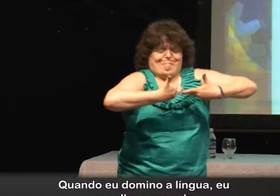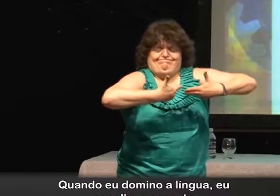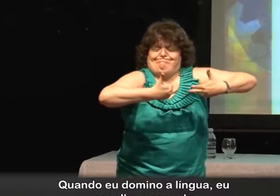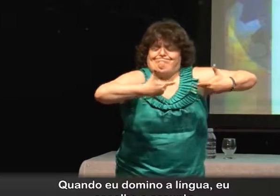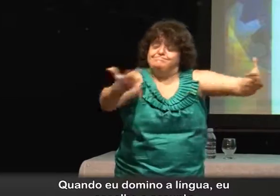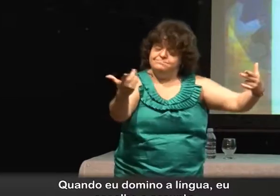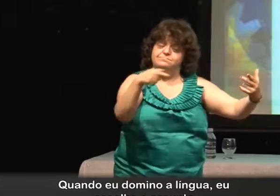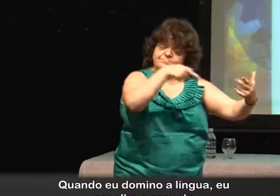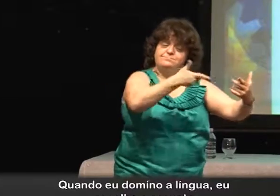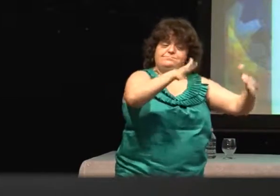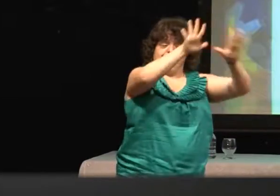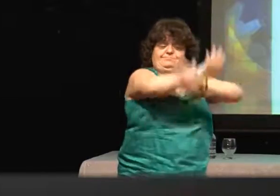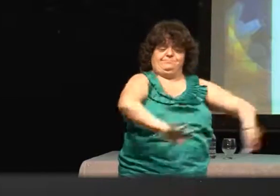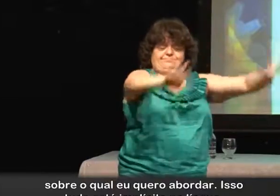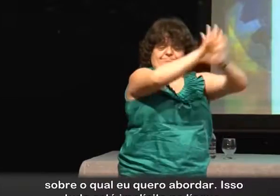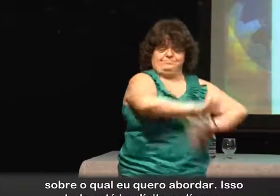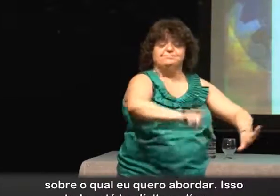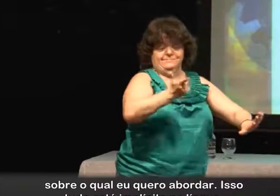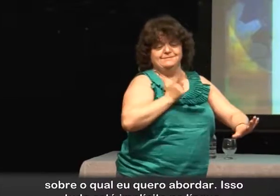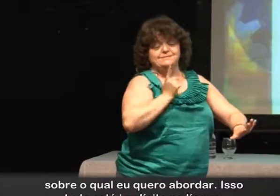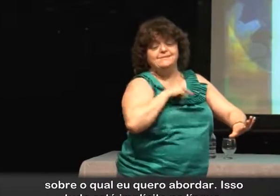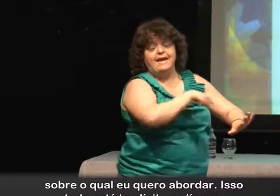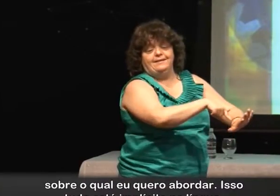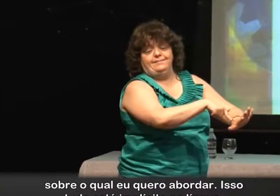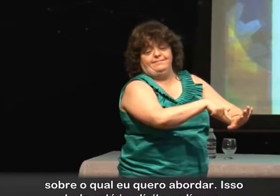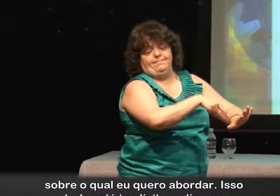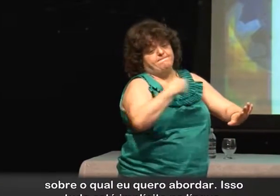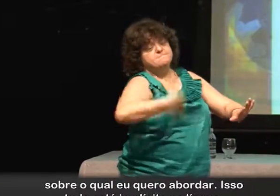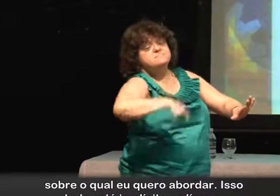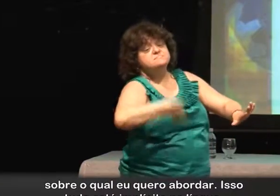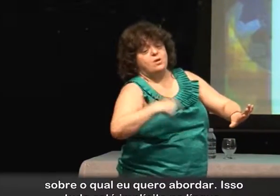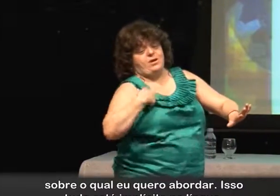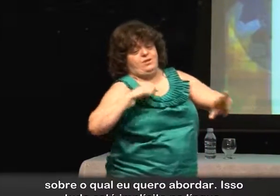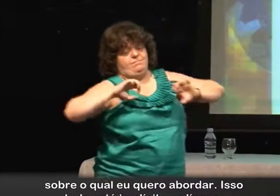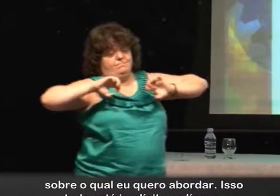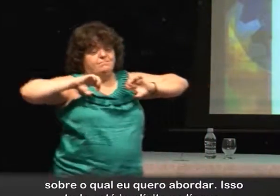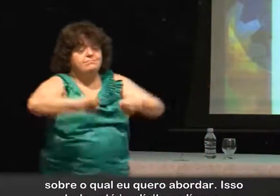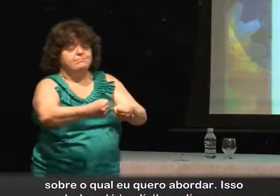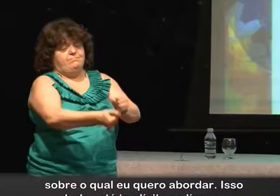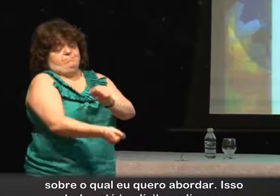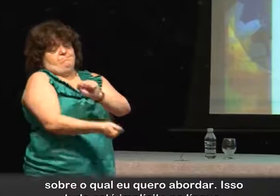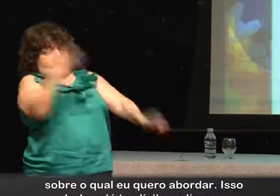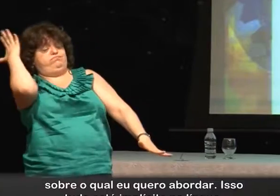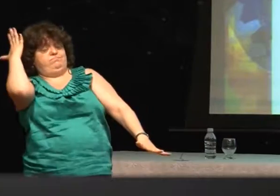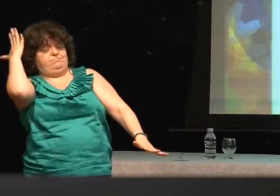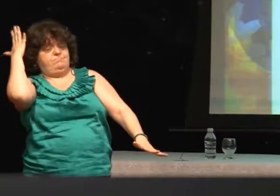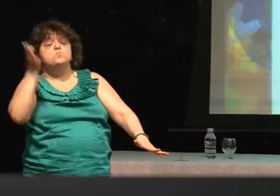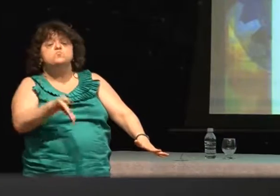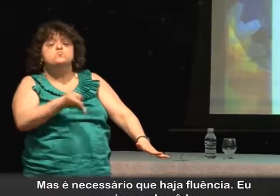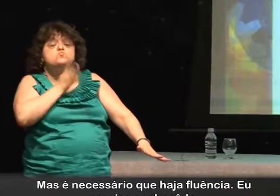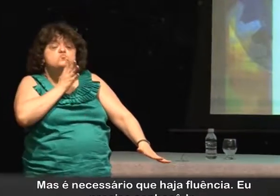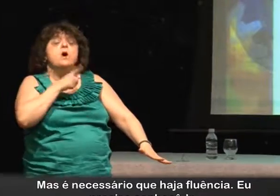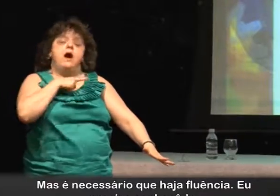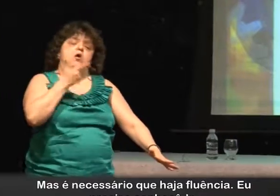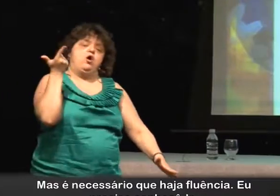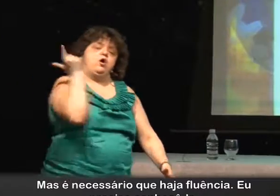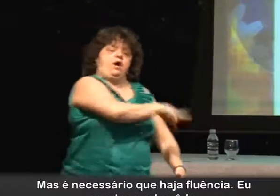escolho o assunto sobre o qual eu quero abordar. Isso tudo está implícito na língua. Mas é necessário que